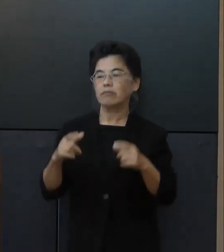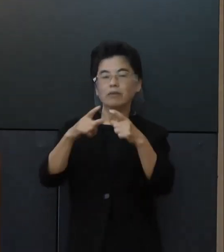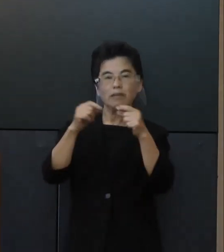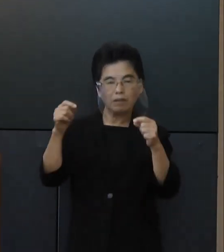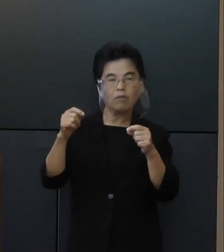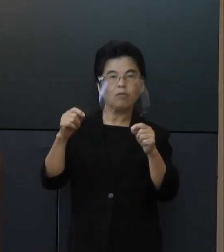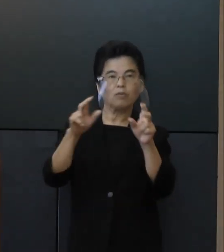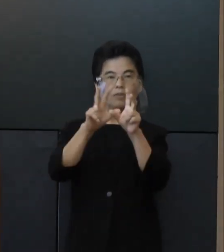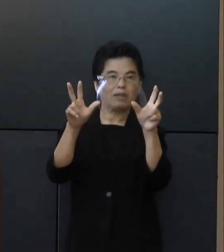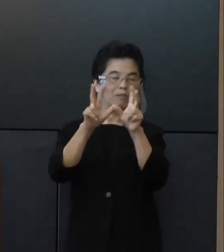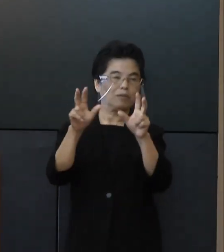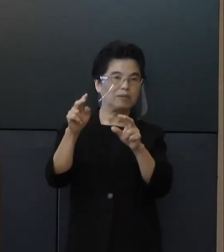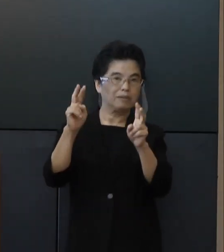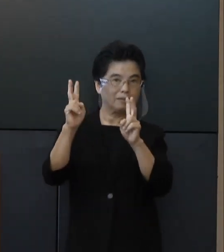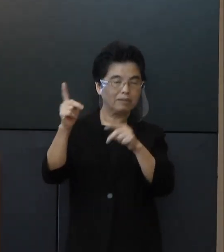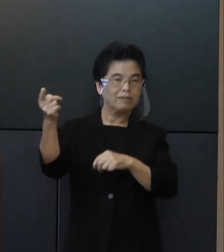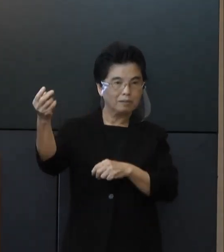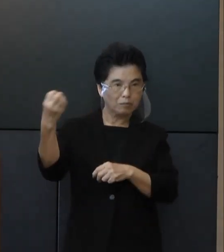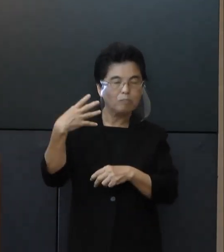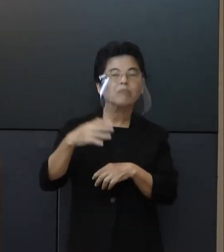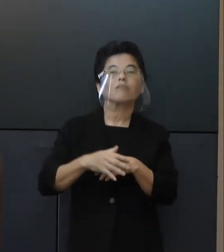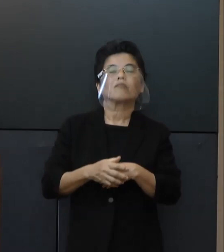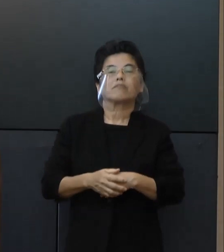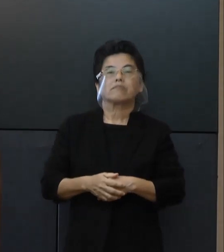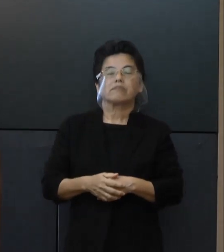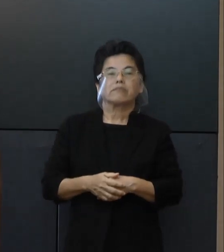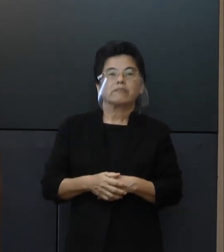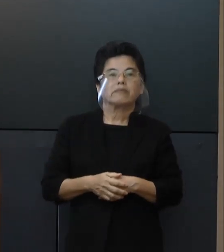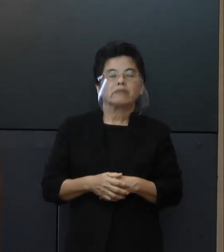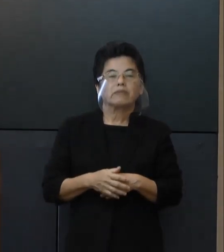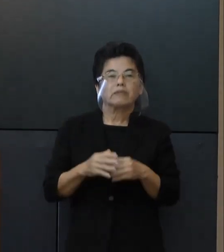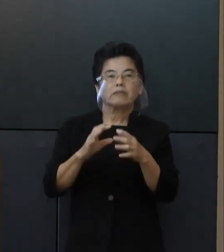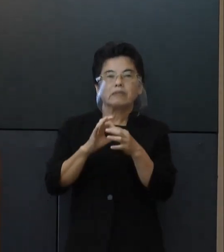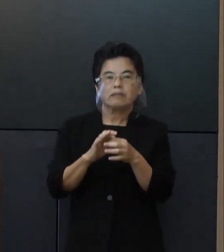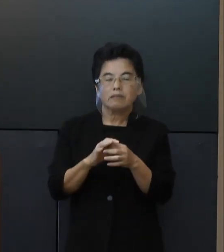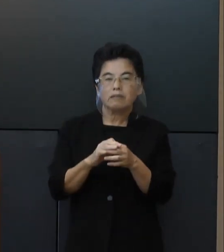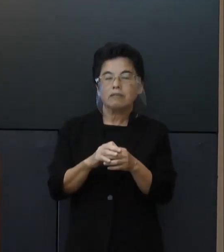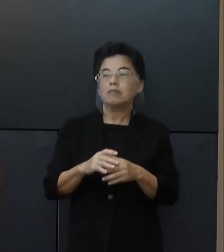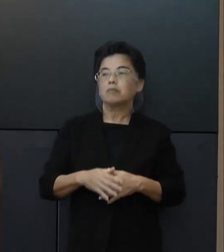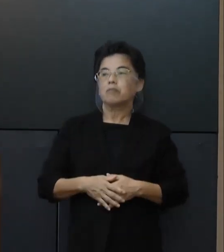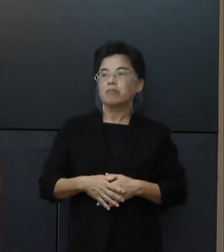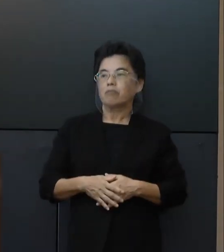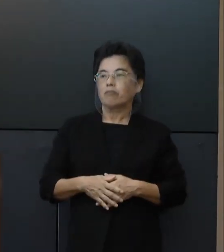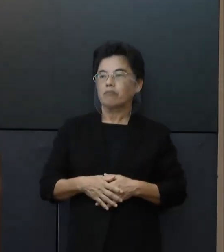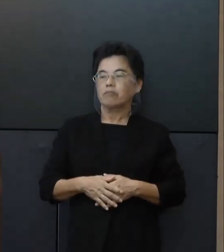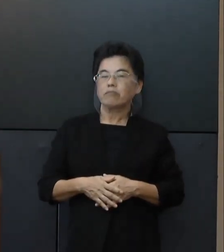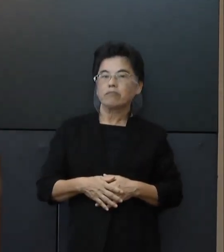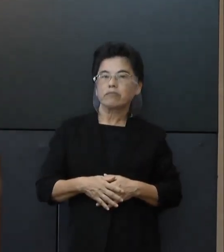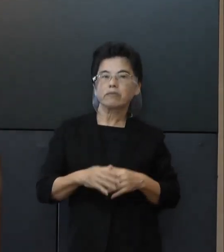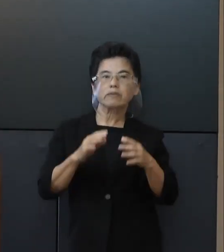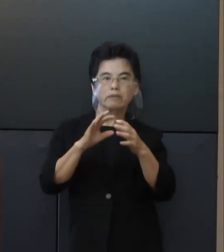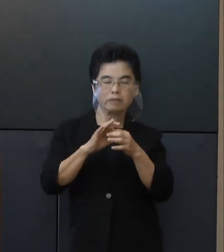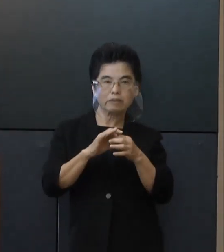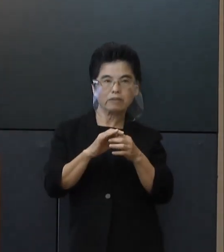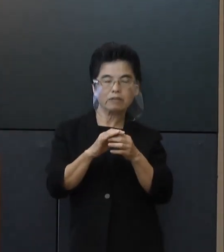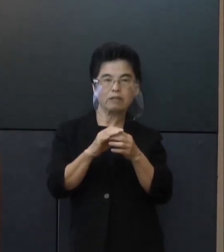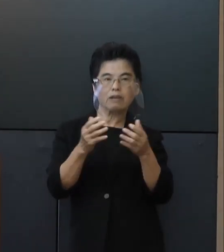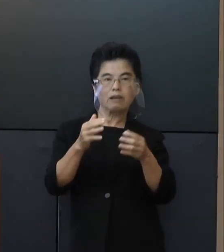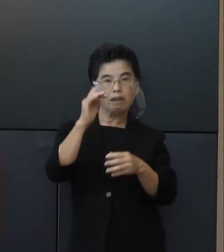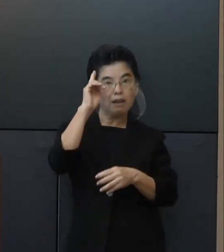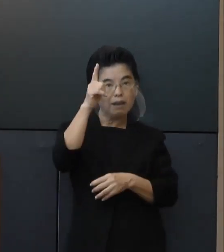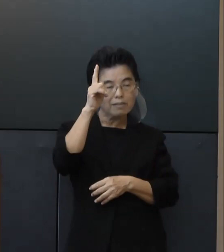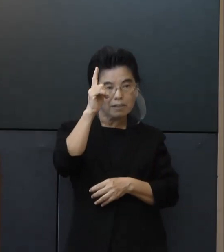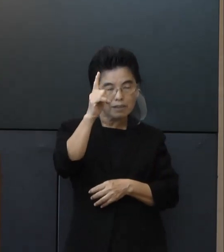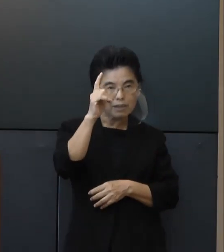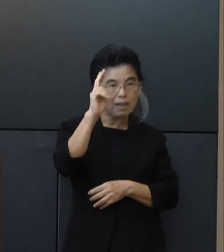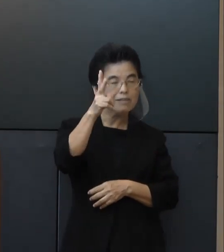では県内会社の日本テレビさんお願いします。 県内会社の日本テレビさんです。1問目も関連するんですが、宿の解除が、まあさって